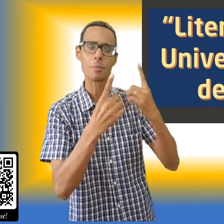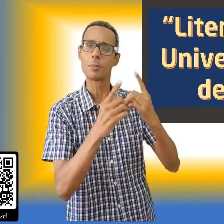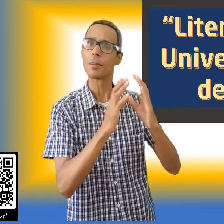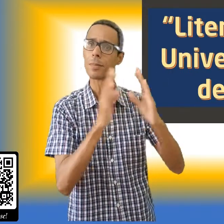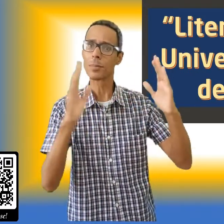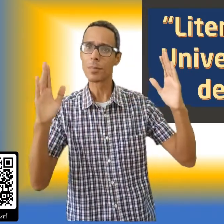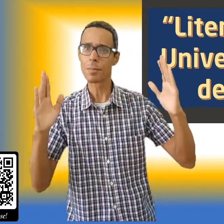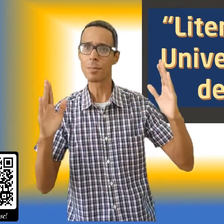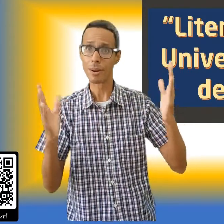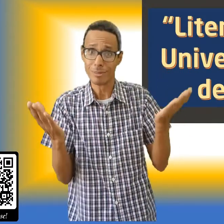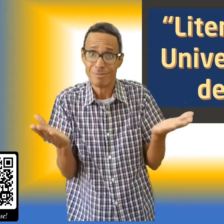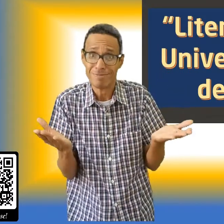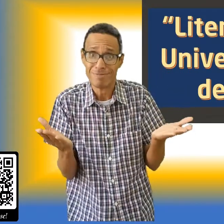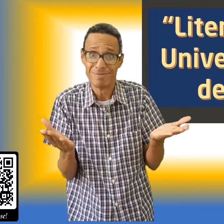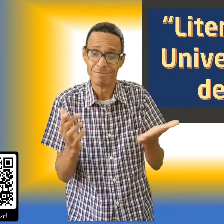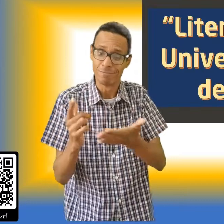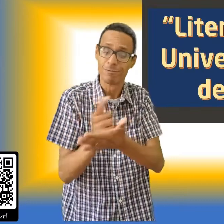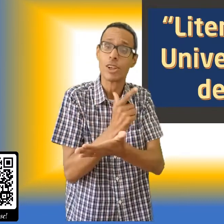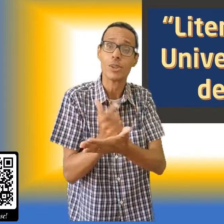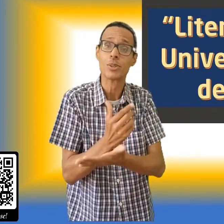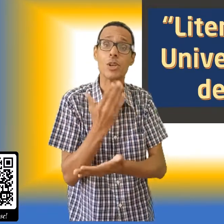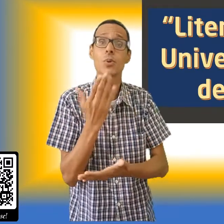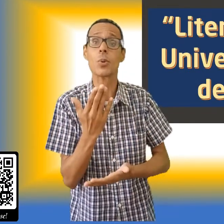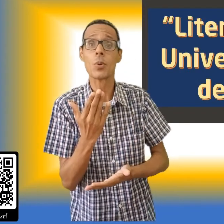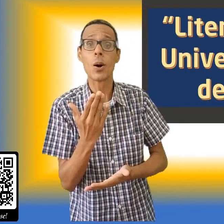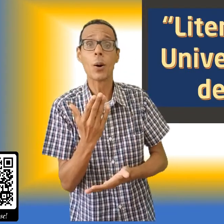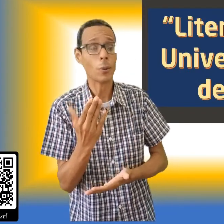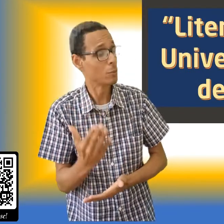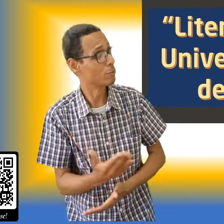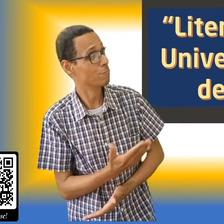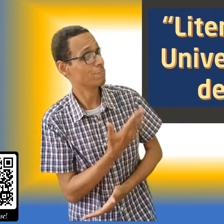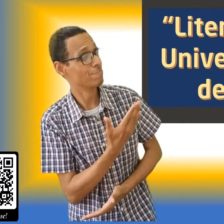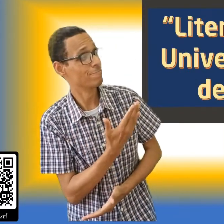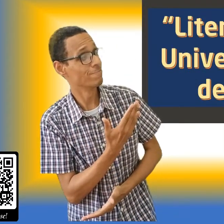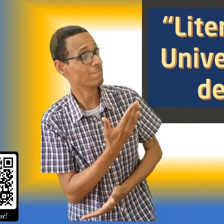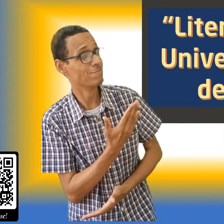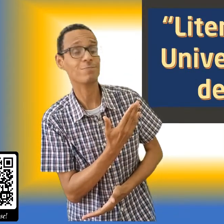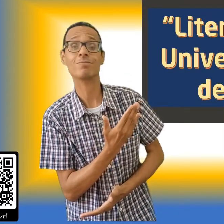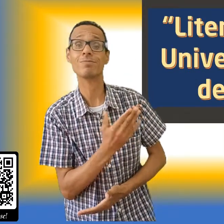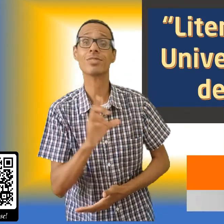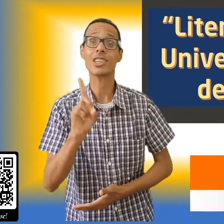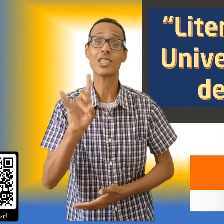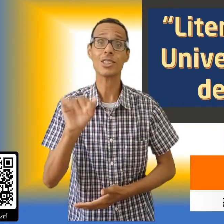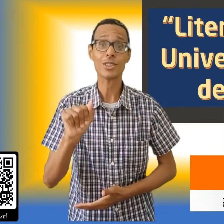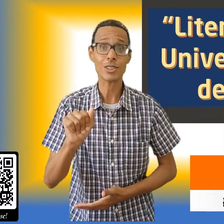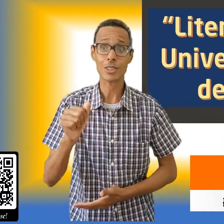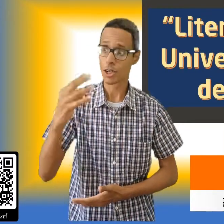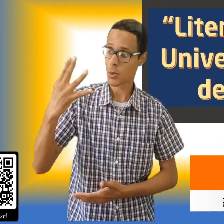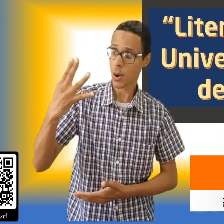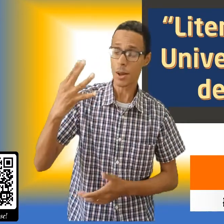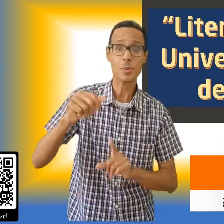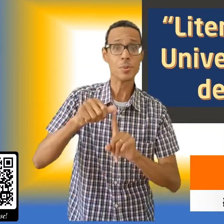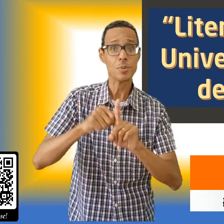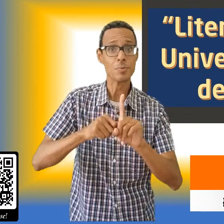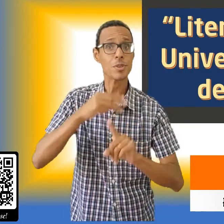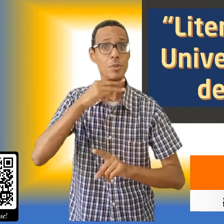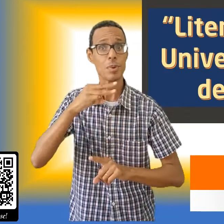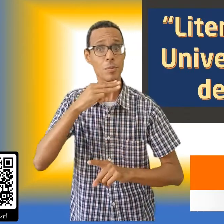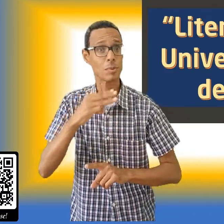que estarão comigo no Dialogando com a Biblioteca. No dia 4 de março, a professora Núbia